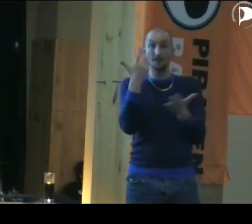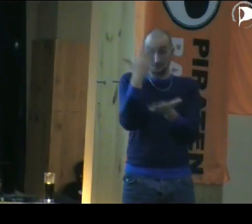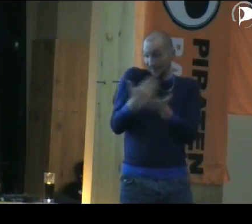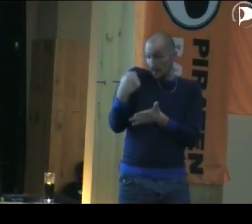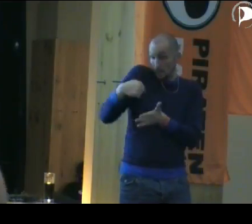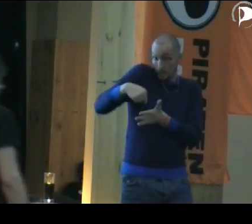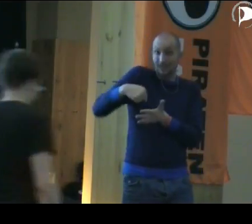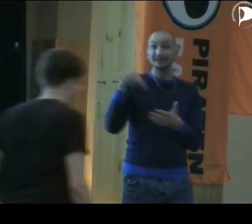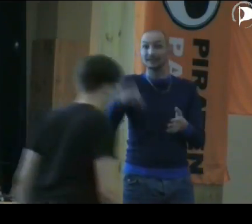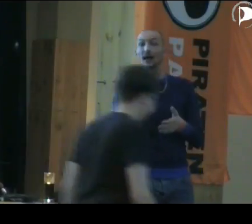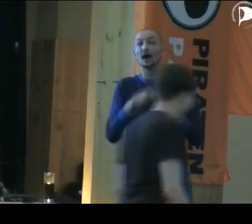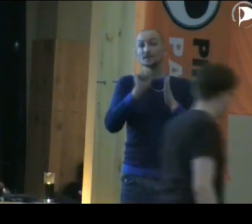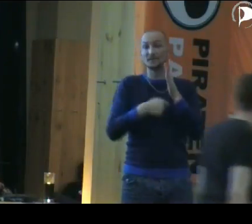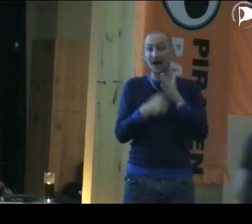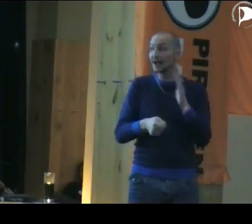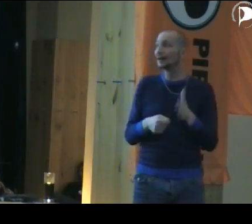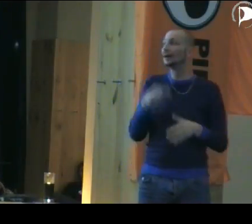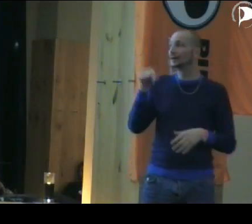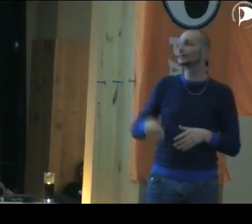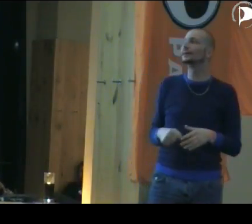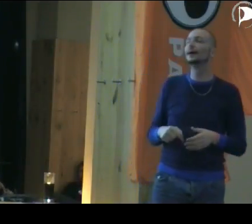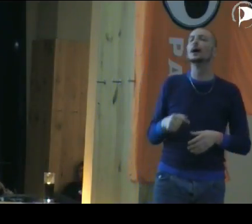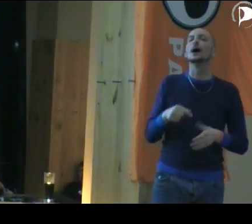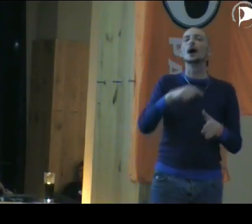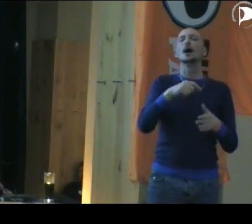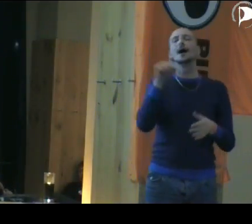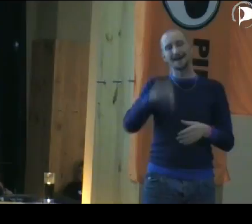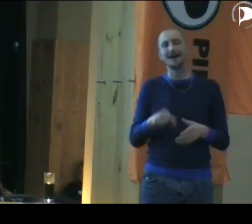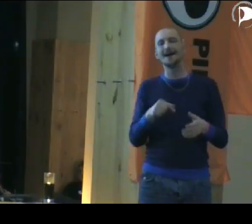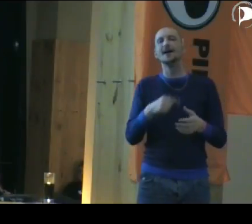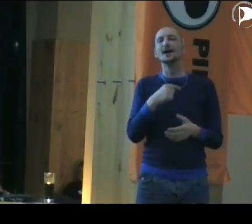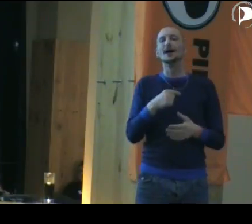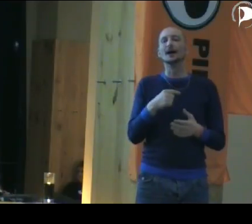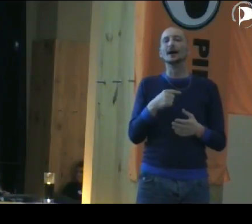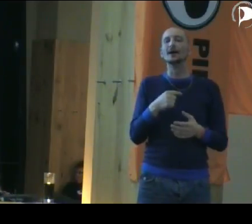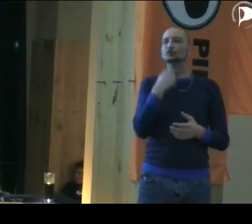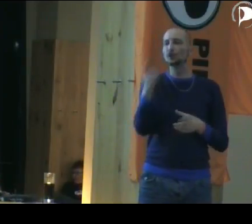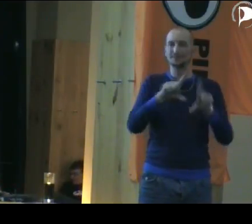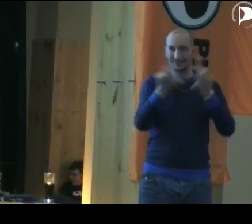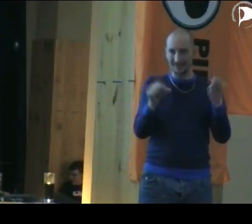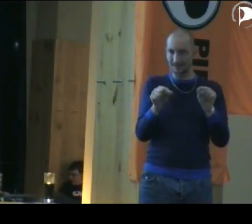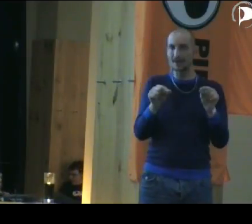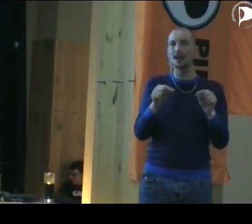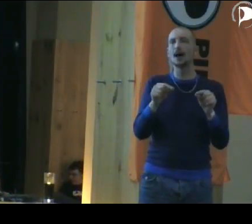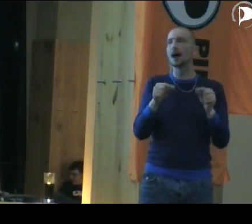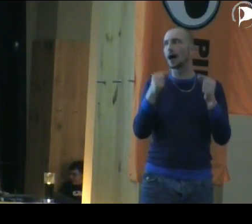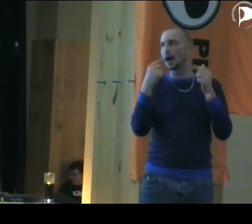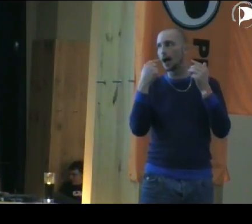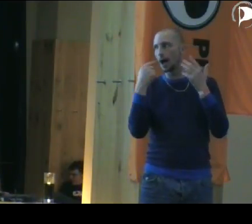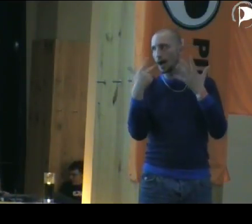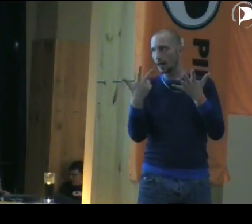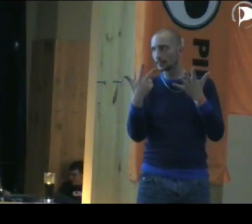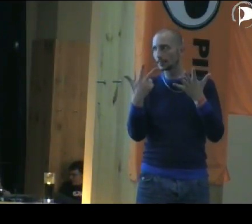30.10.10 nicht aber gleich sieben weitere abonniert die stimmzettel